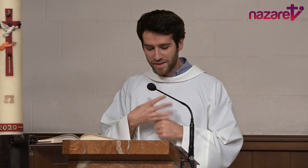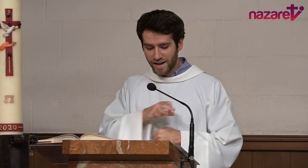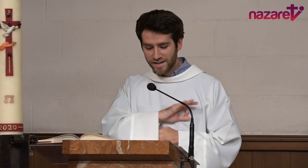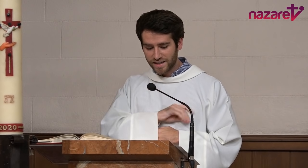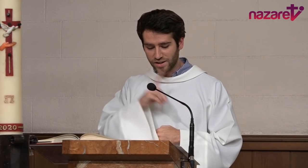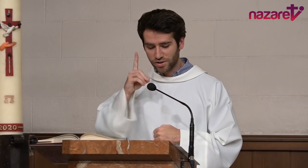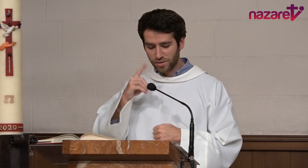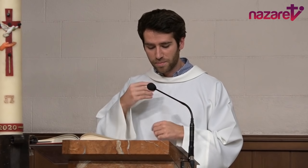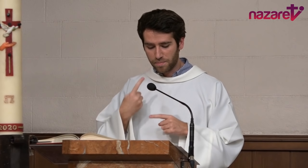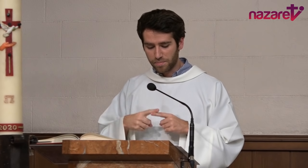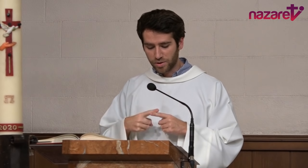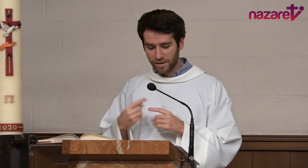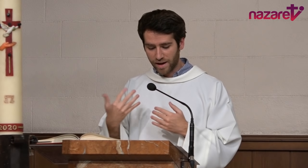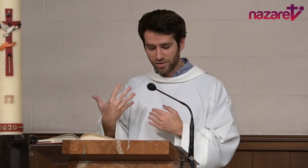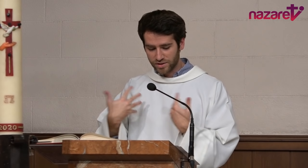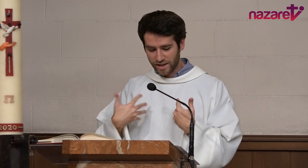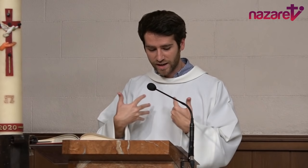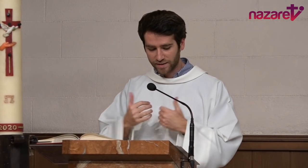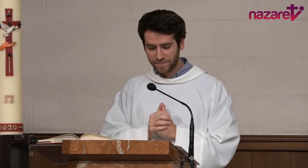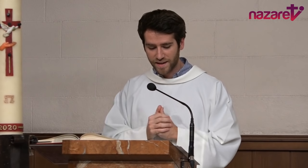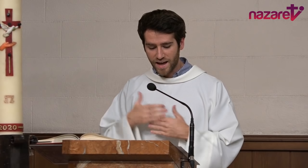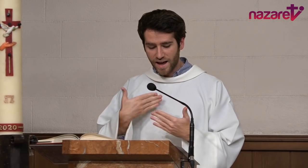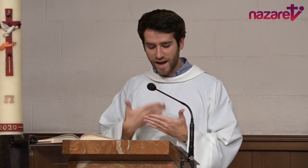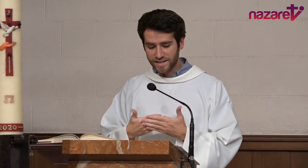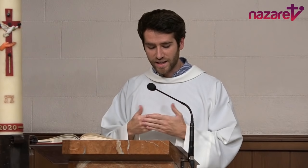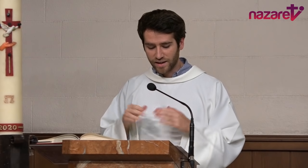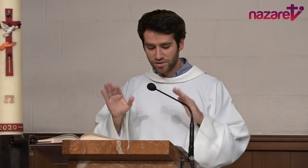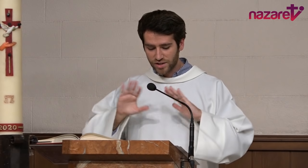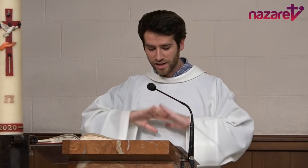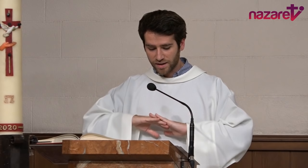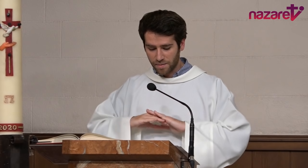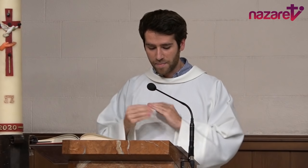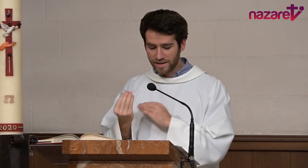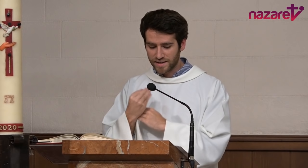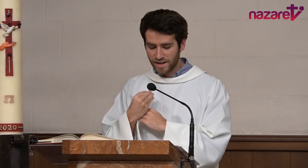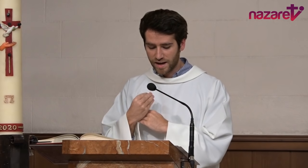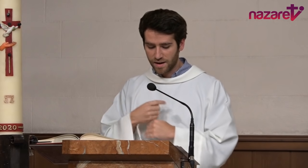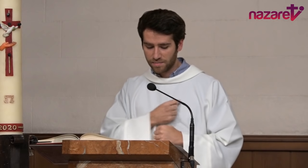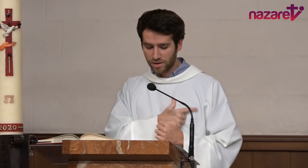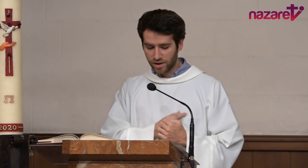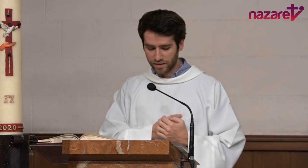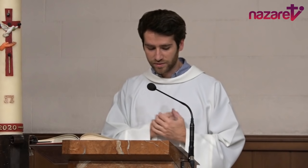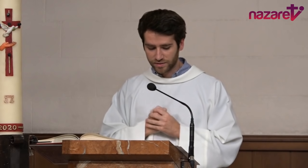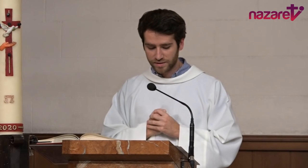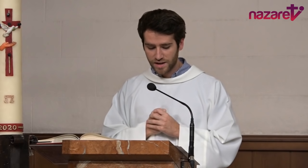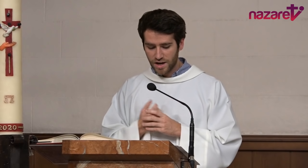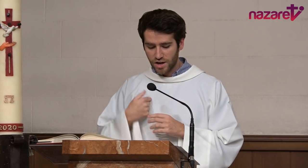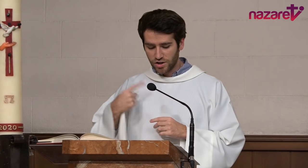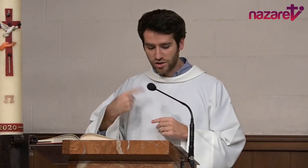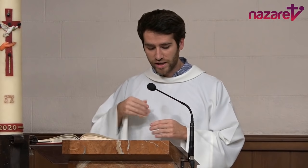Bendeciré al Señor porque me aconseja. Hasta de noche me enseña en mi corazón. Yo